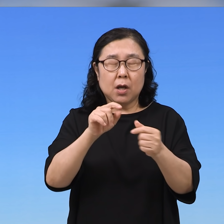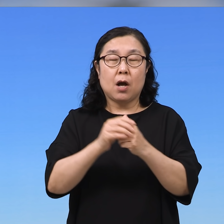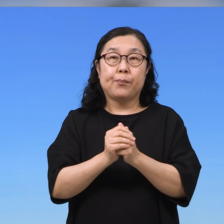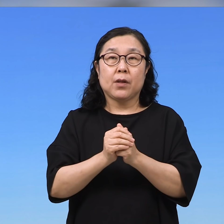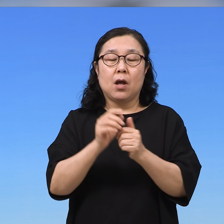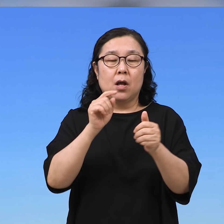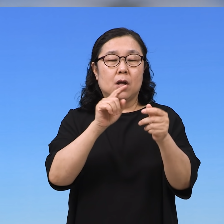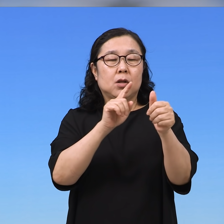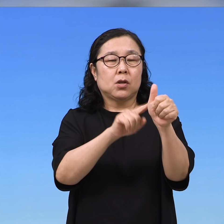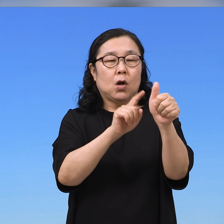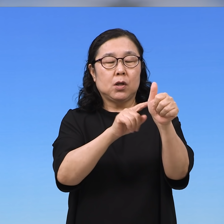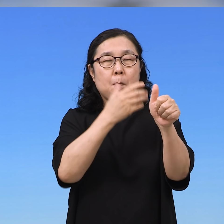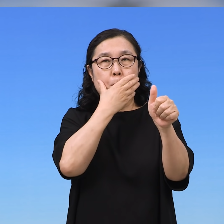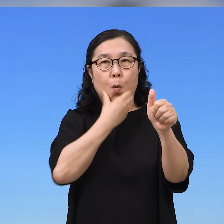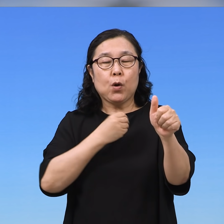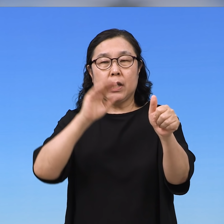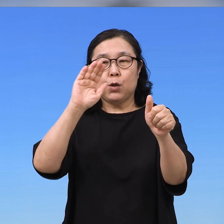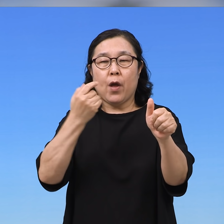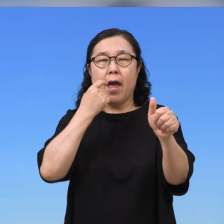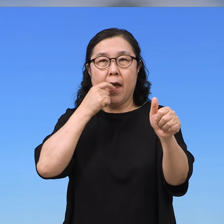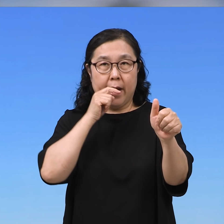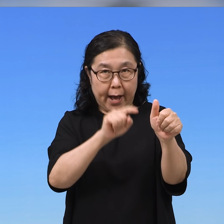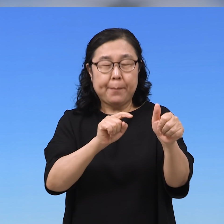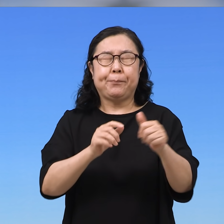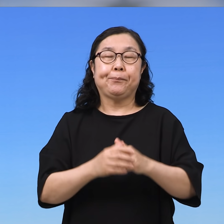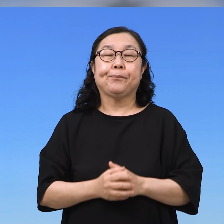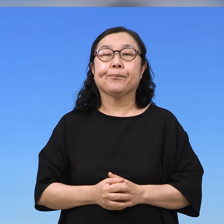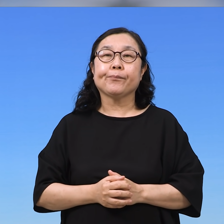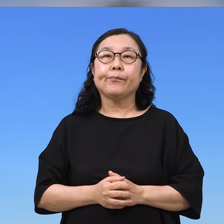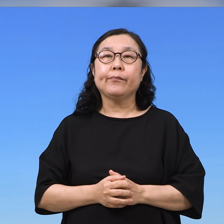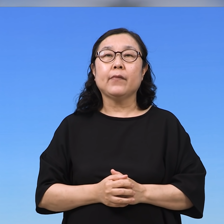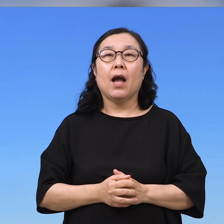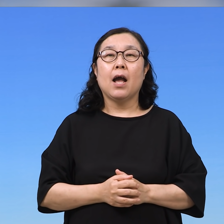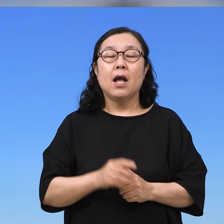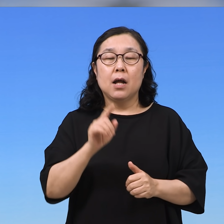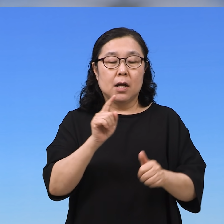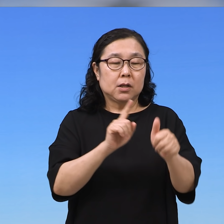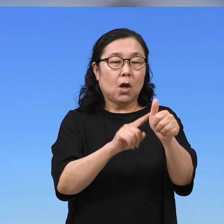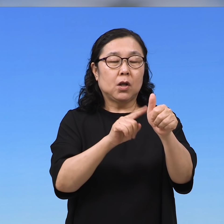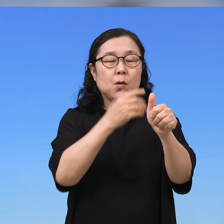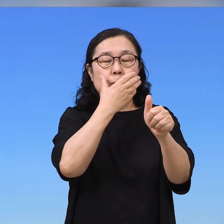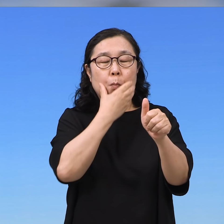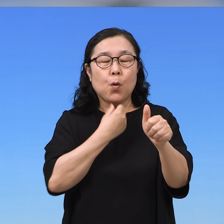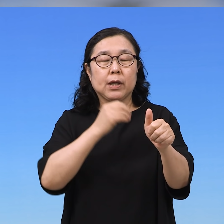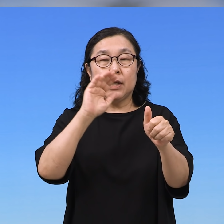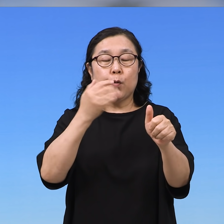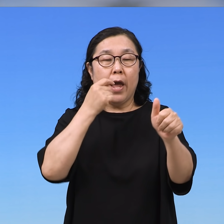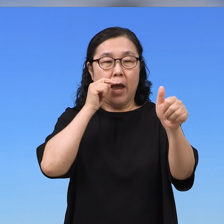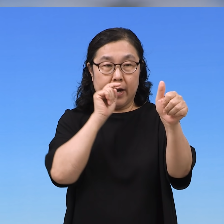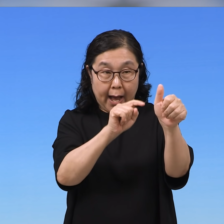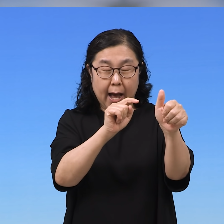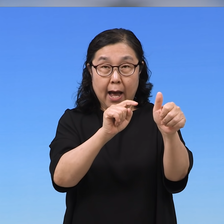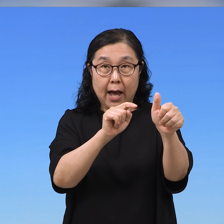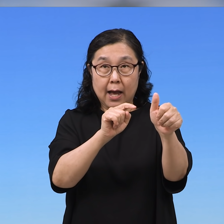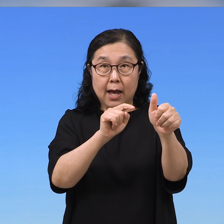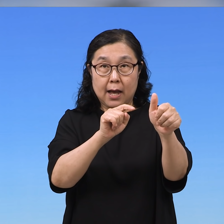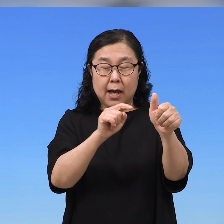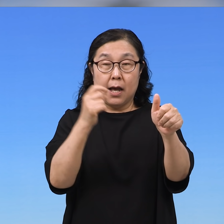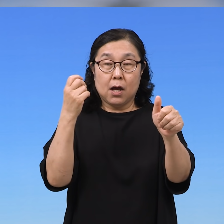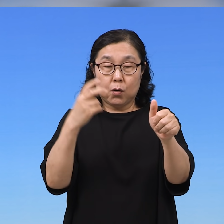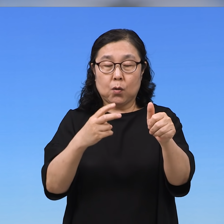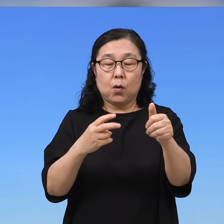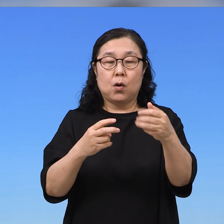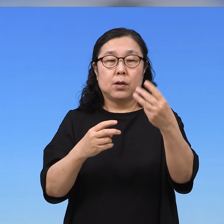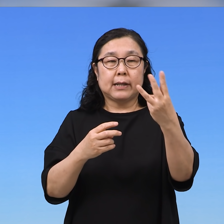번째 명령이 너는 복이 될지라. 창세기 12장 2절에서 아브라함에게 너는 복이 될지라 그렇게 명하시면서 그